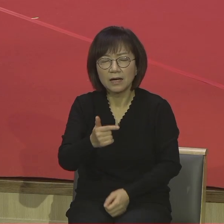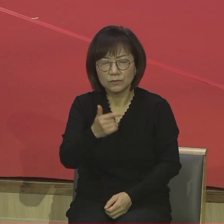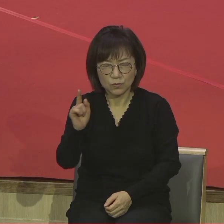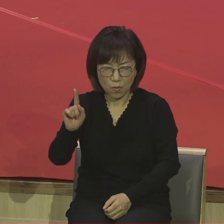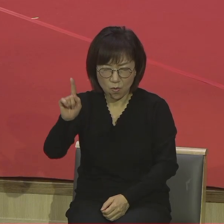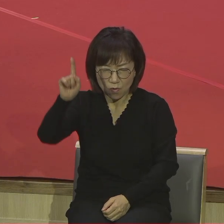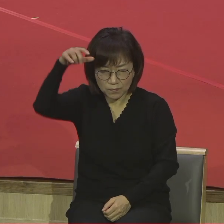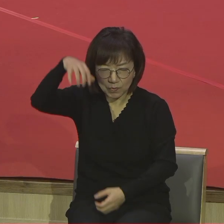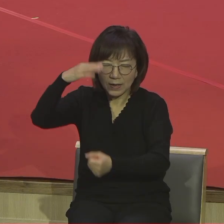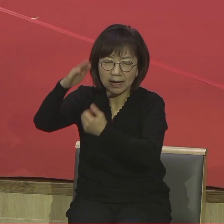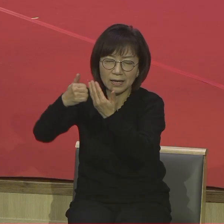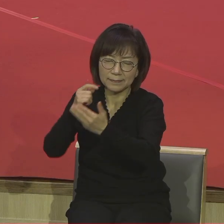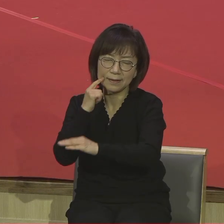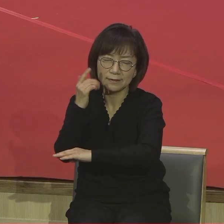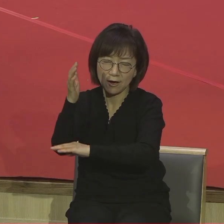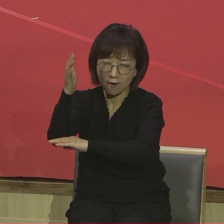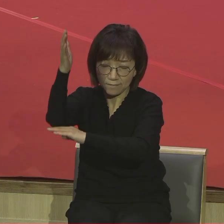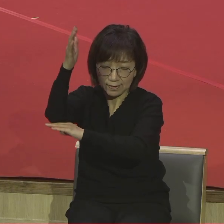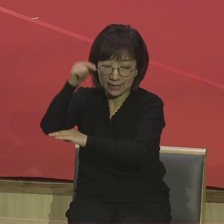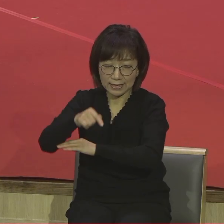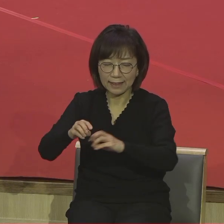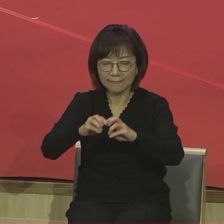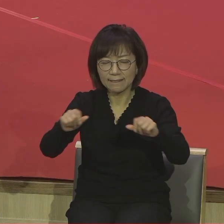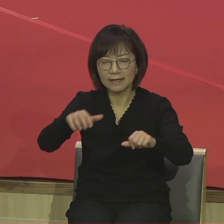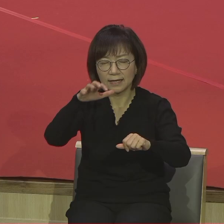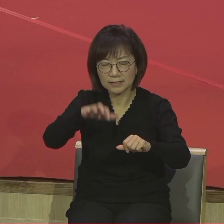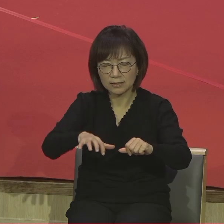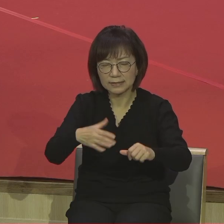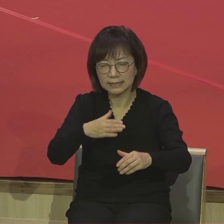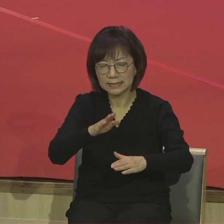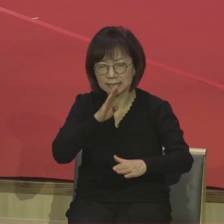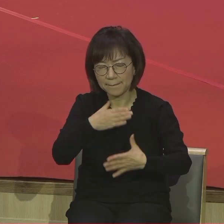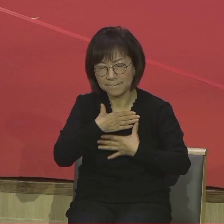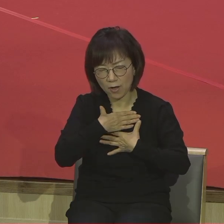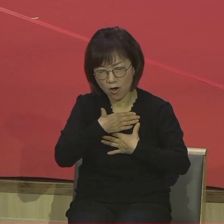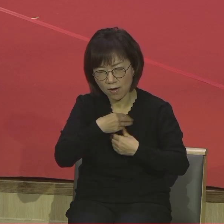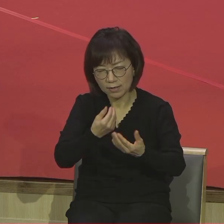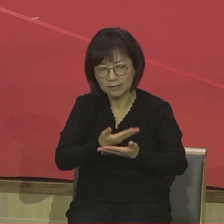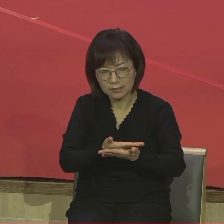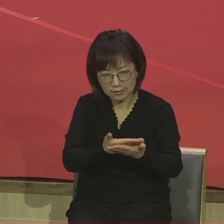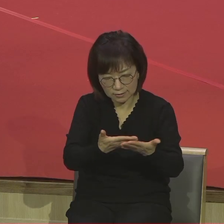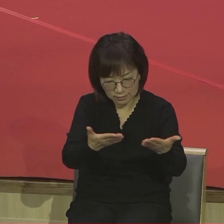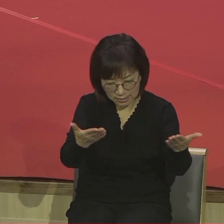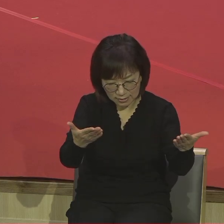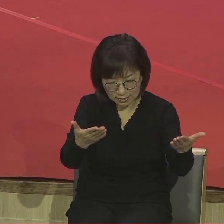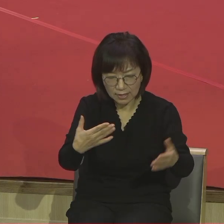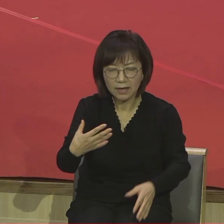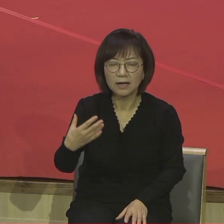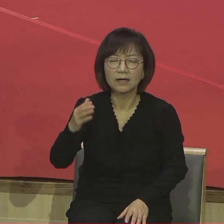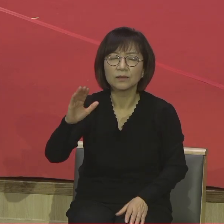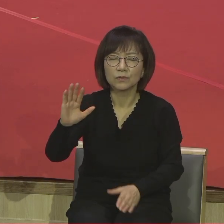땅에서는 기뻐하심을 입은 자들의 평화로다. 이 참 평화를 전하는 전도자들이 되게 도와